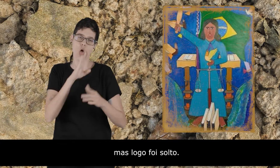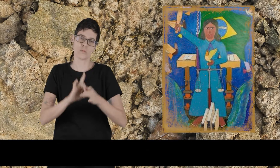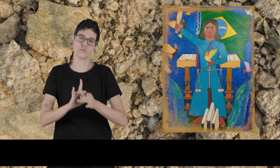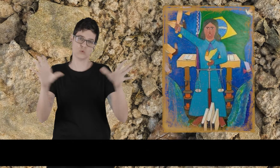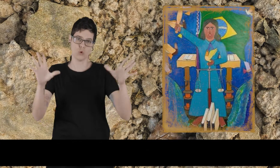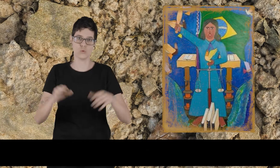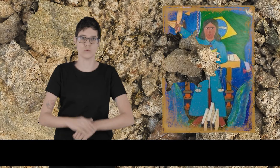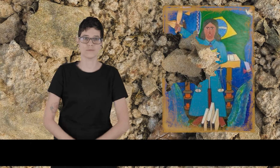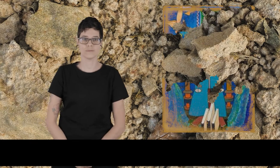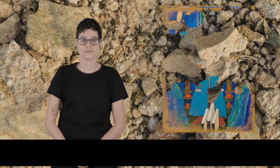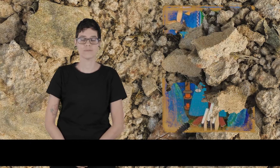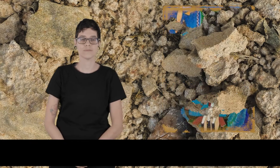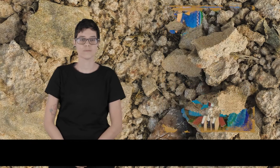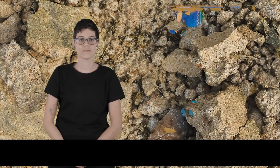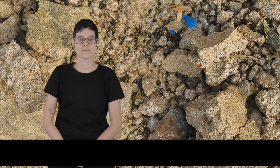solto.